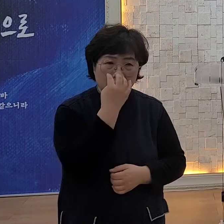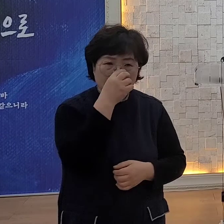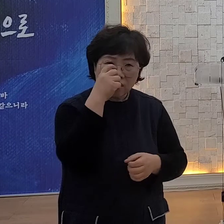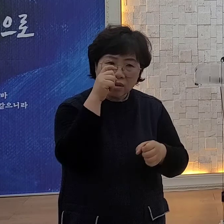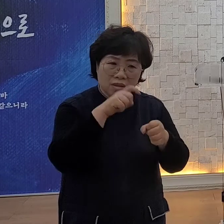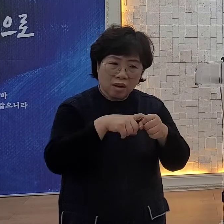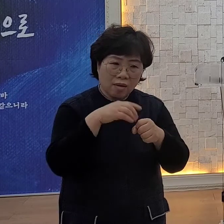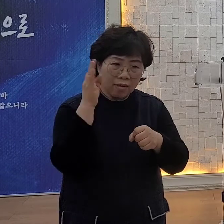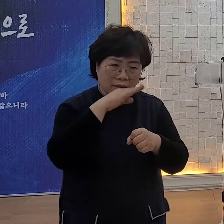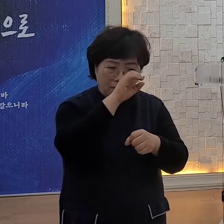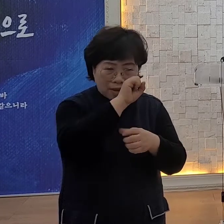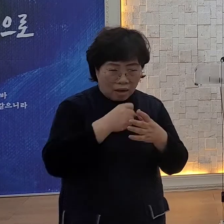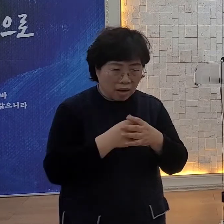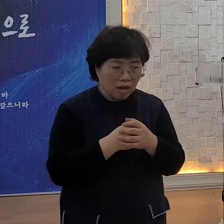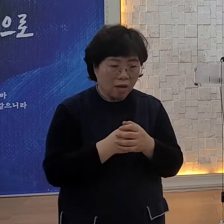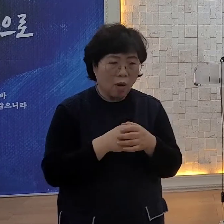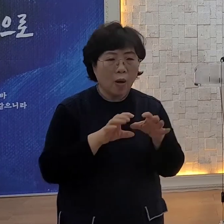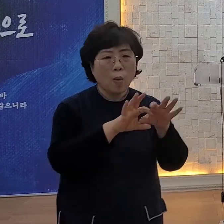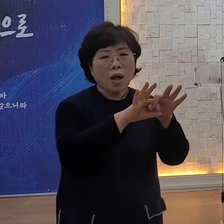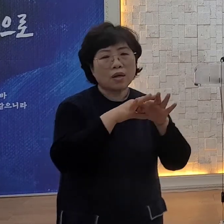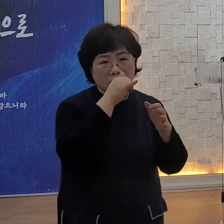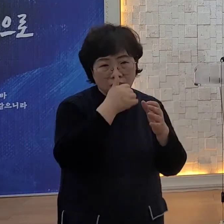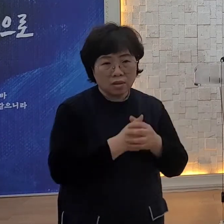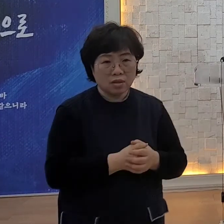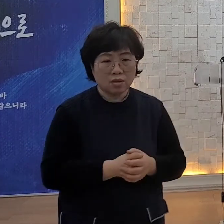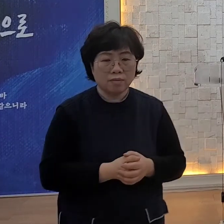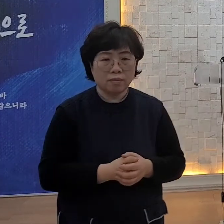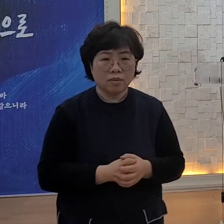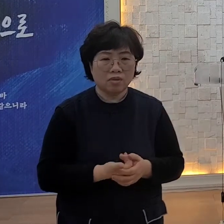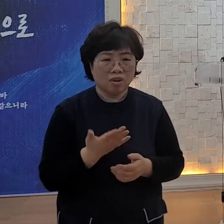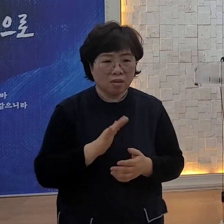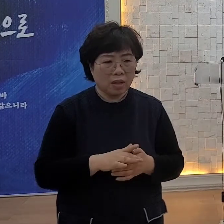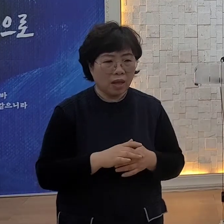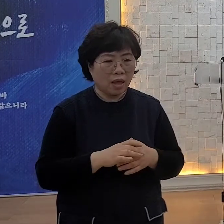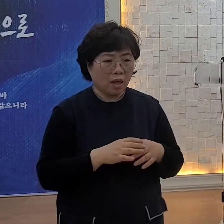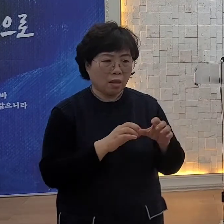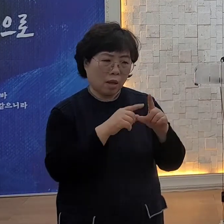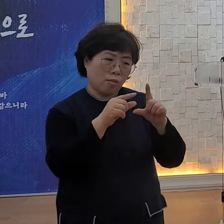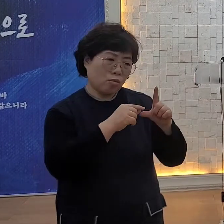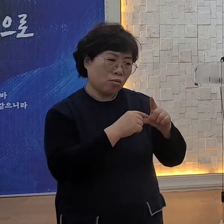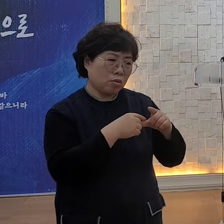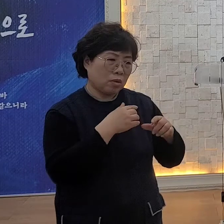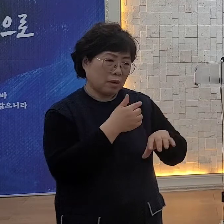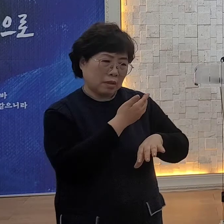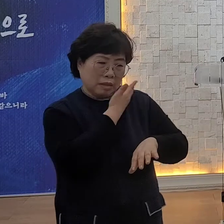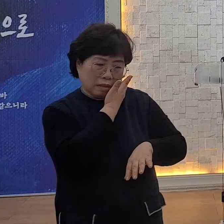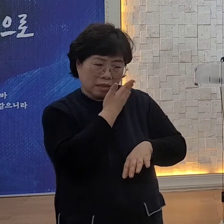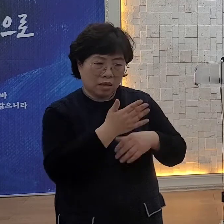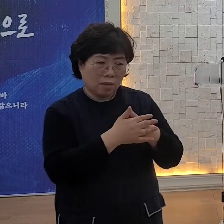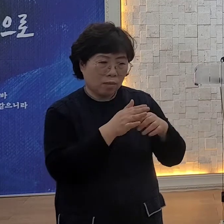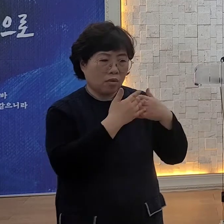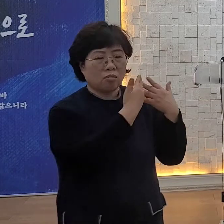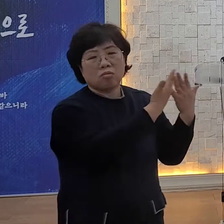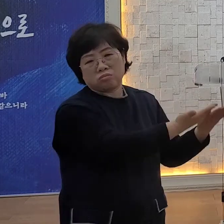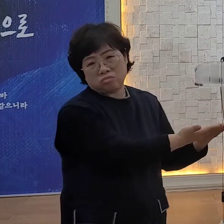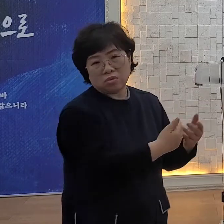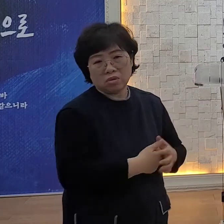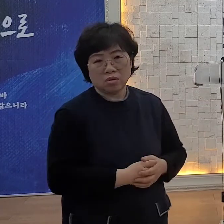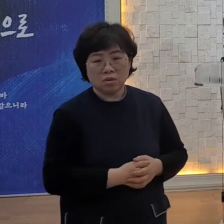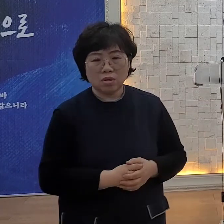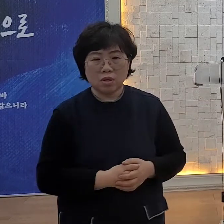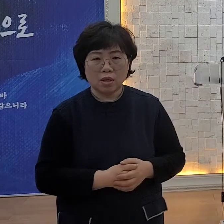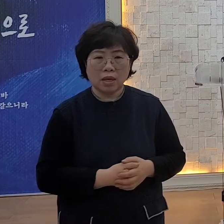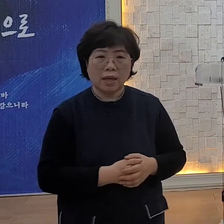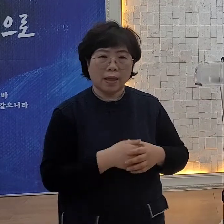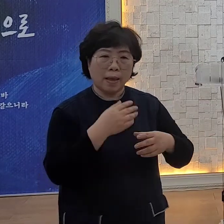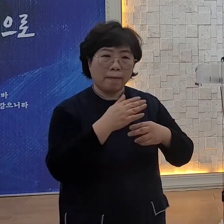아무도 없어요. 그럴 때도 그냥 내버려둬요. 옛날에 바알과 아세라 신처럼 음란과 더러운 것을